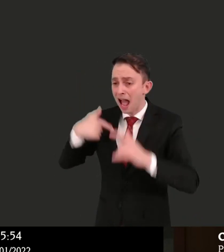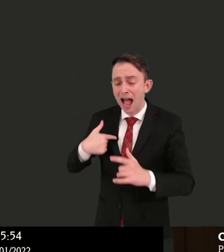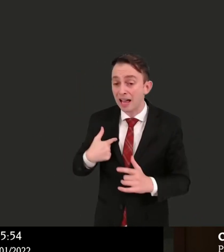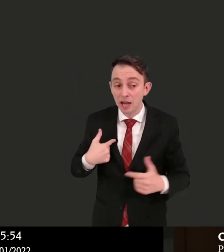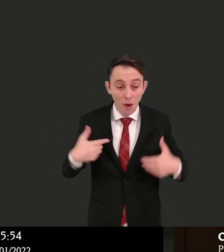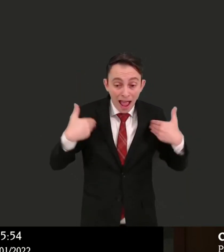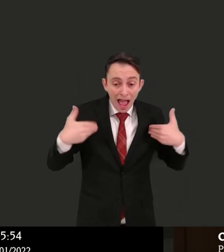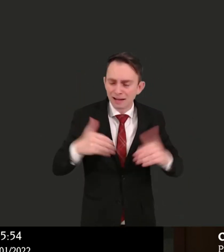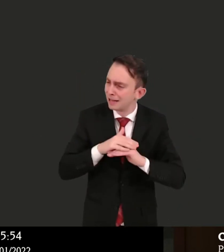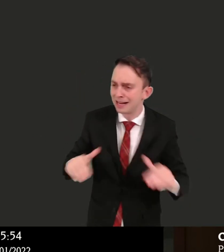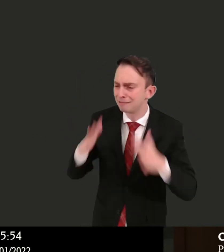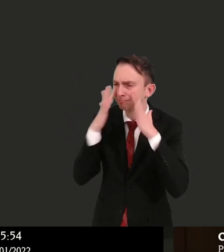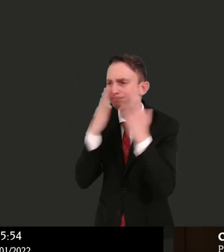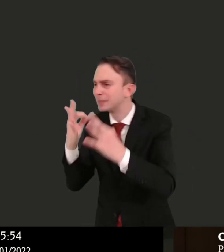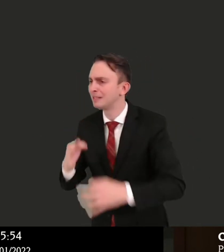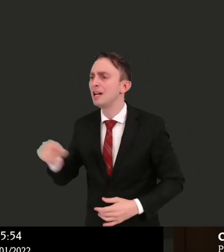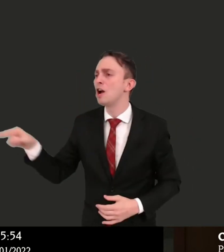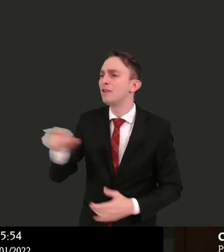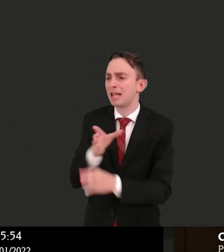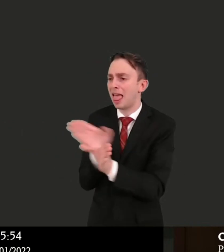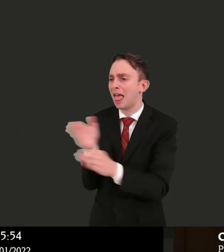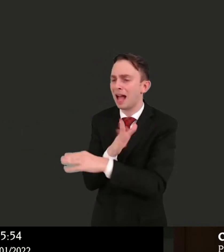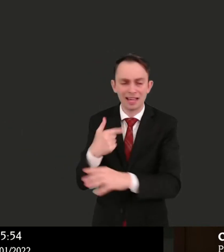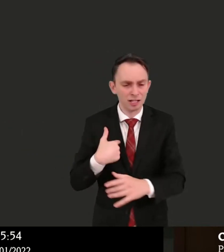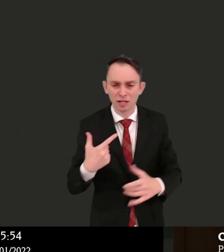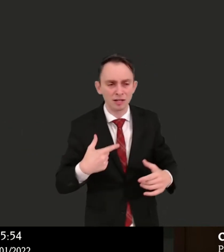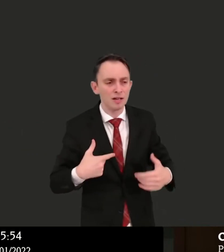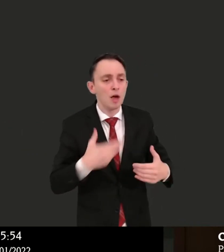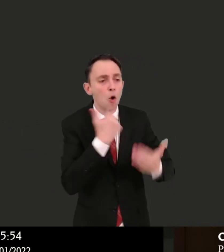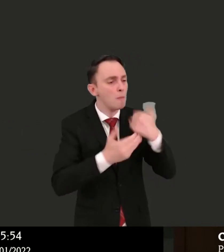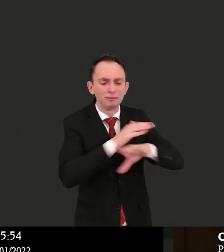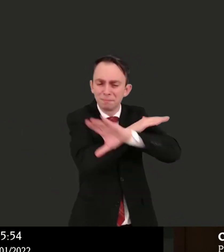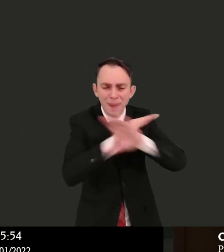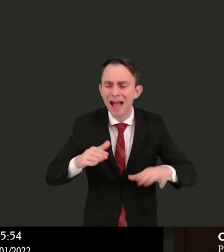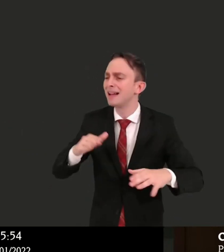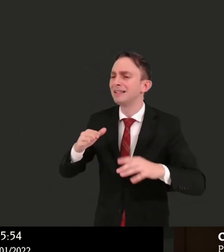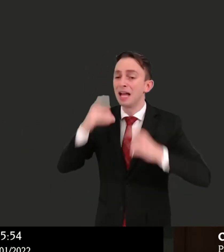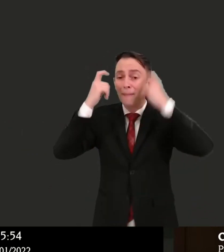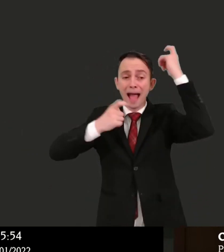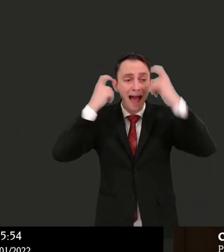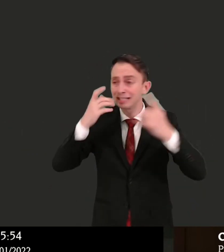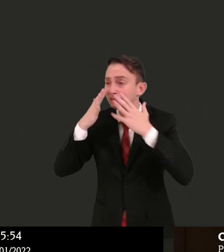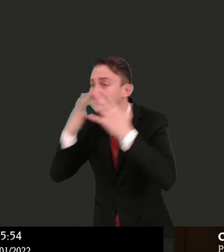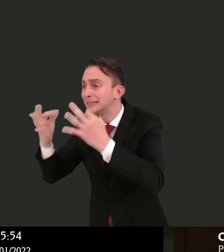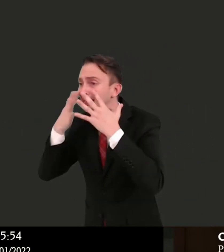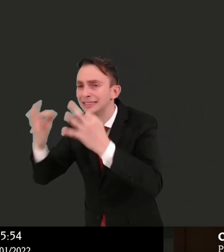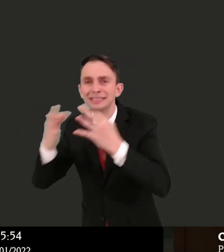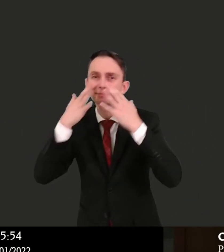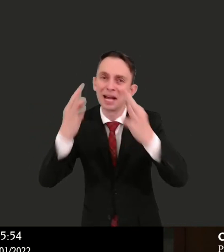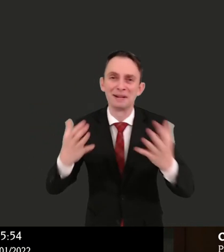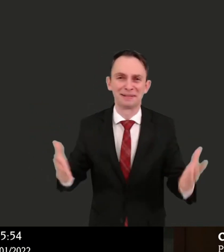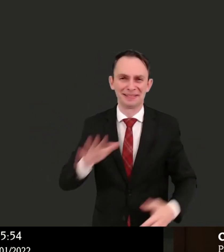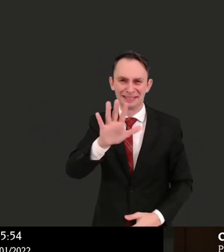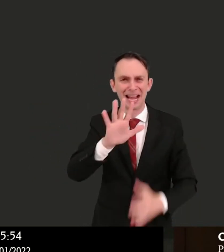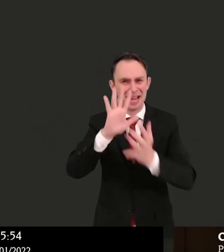comer. Eu agora vivo para proteger esse povo. Glórias ao Senhor. Viva para proteger essa gente, que Cristo vai proteger até a